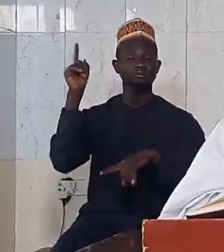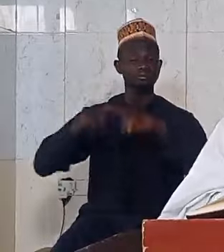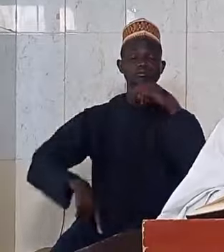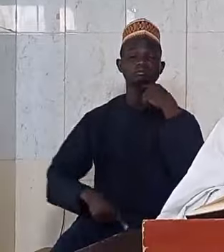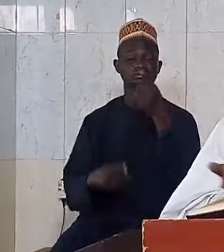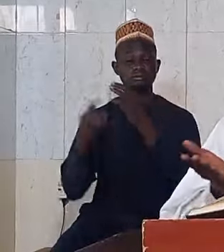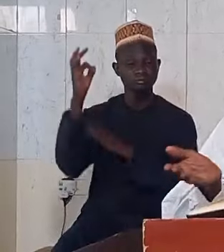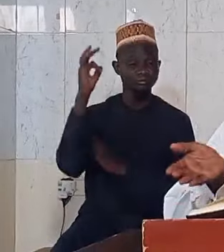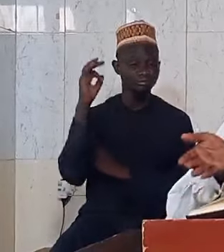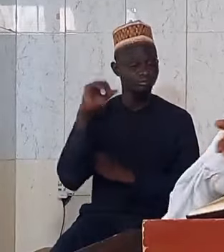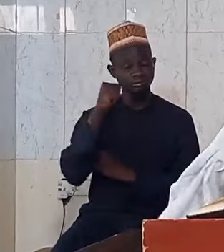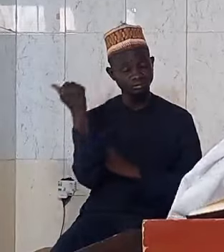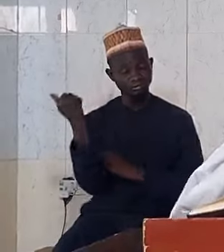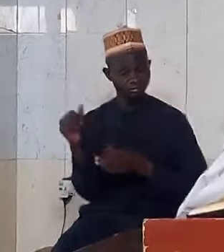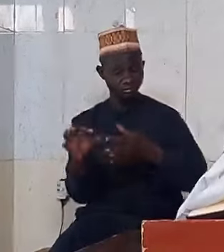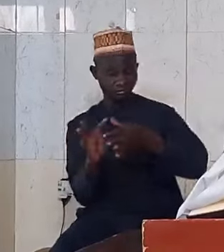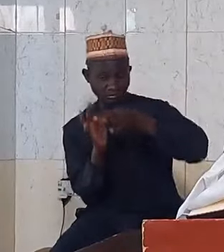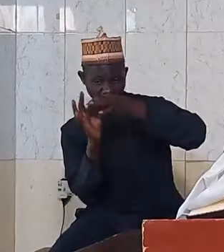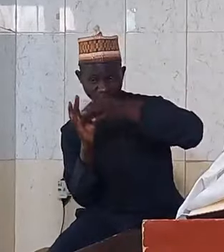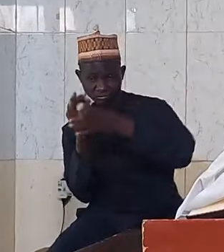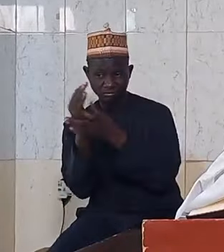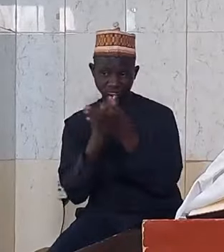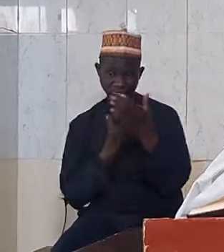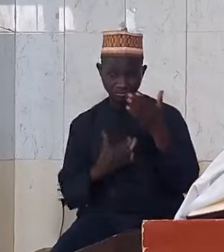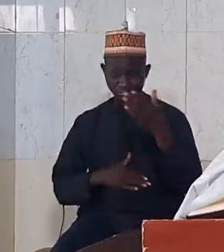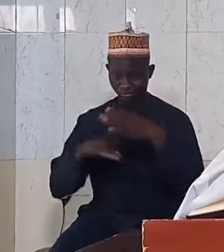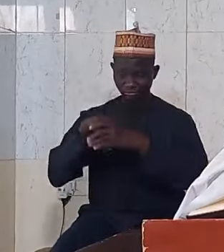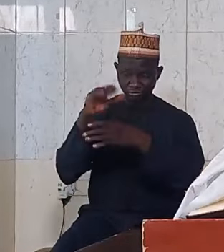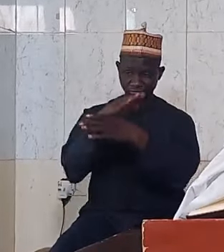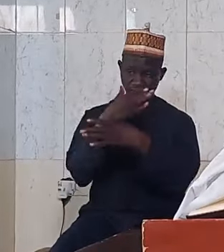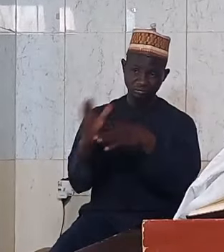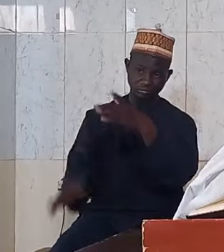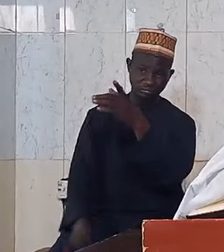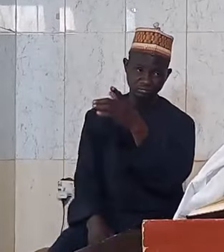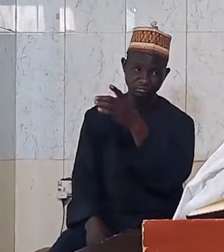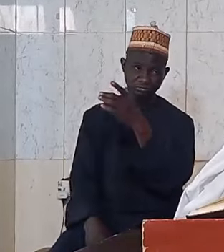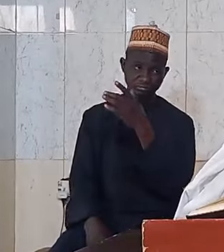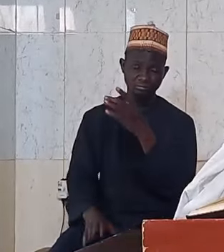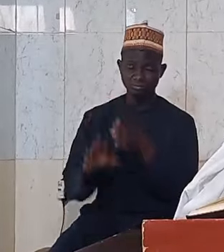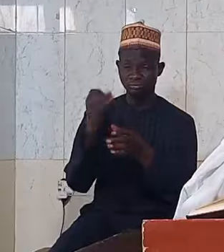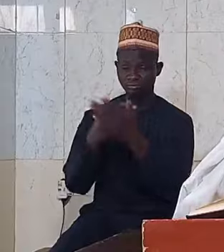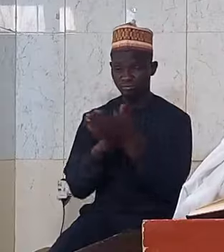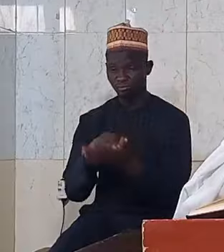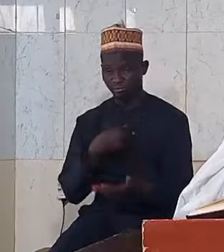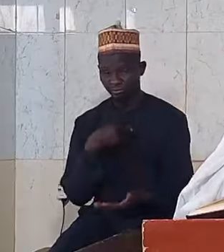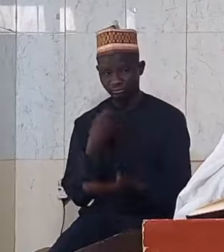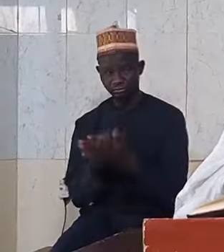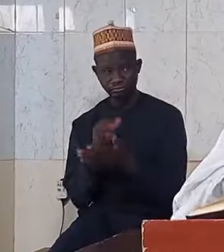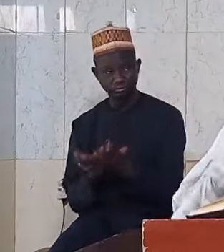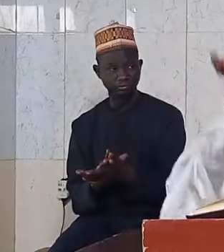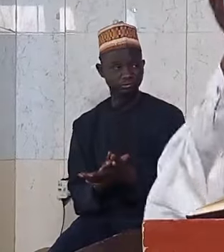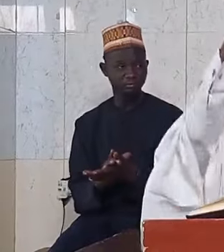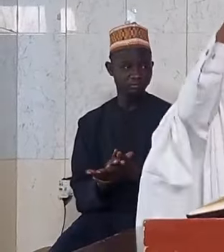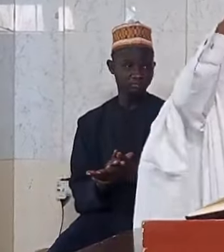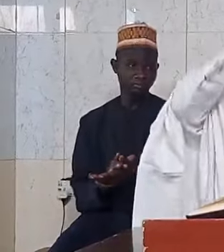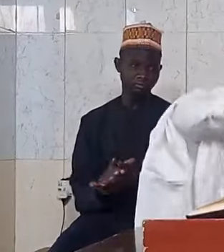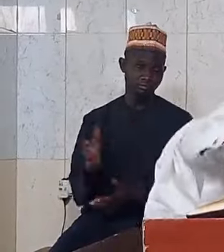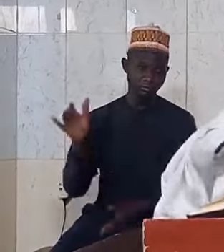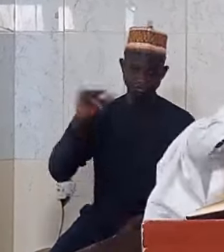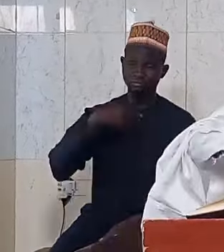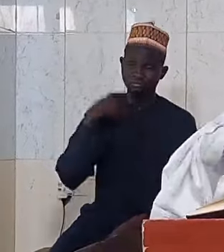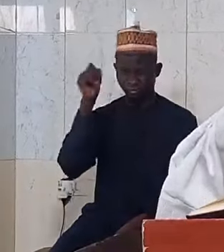ni kaza ba wai sai ka sanya wani a tsakani ya shehu wani ba ni ya shehu wani ba ni wai ai